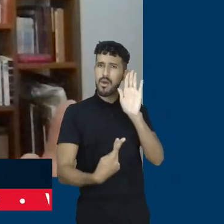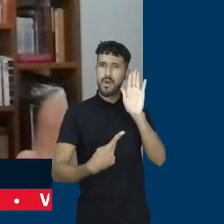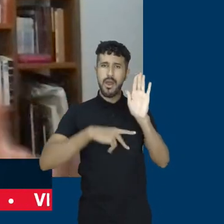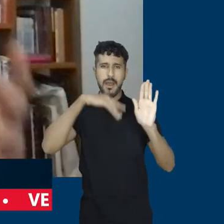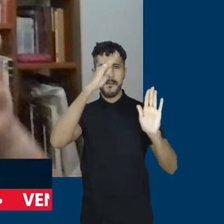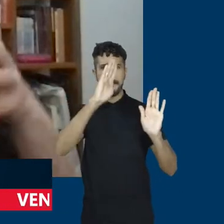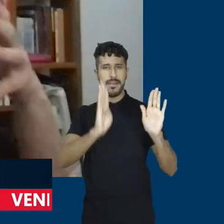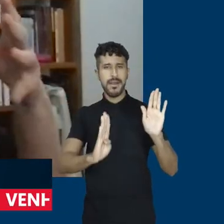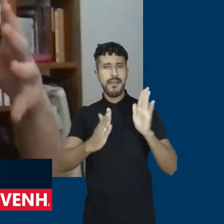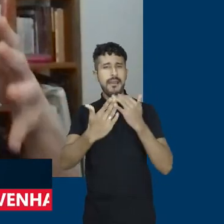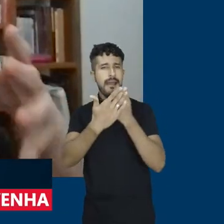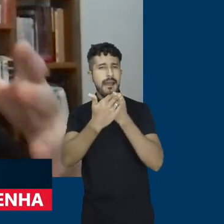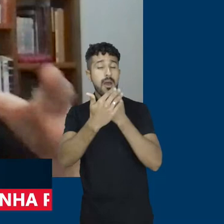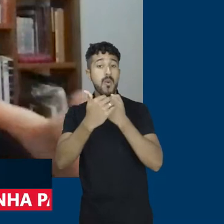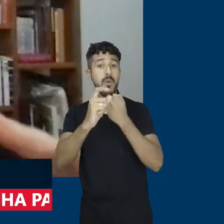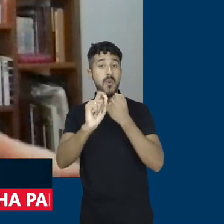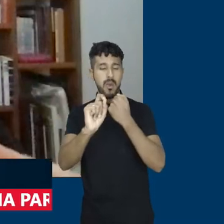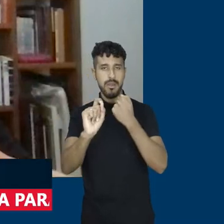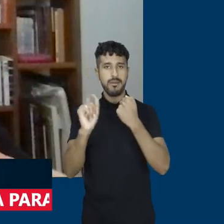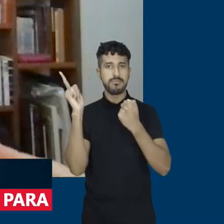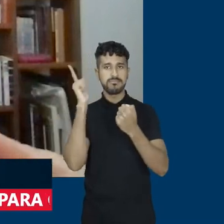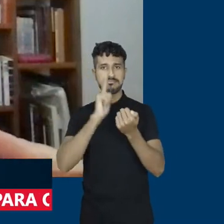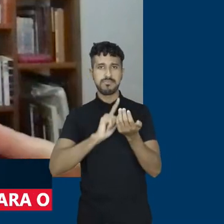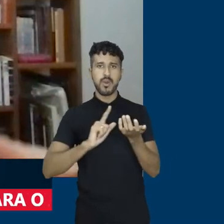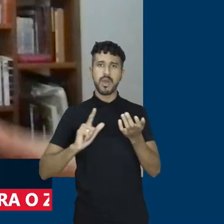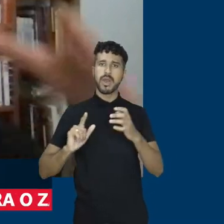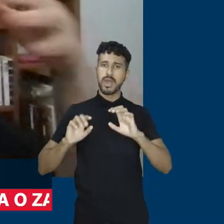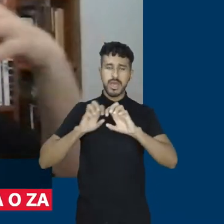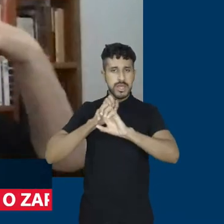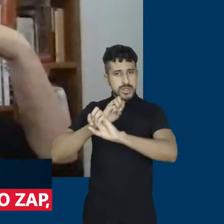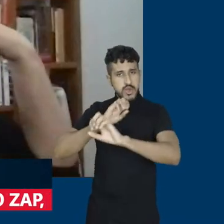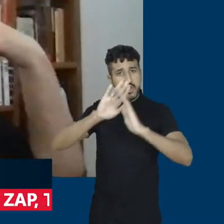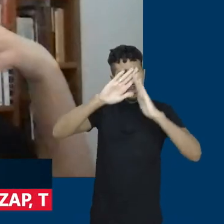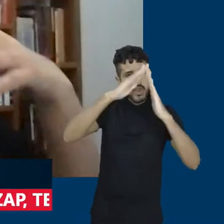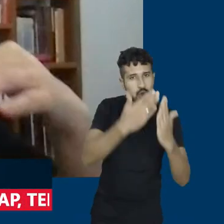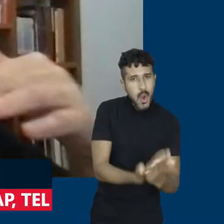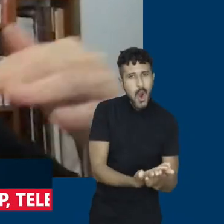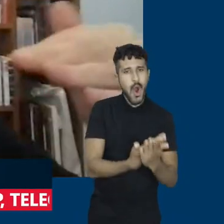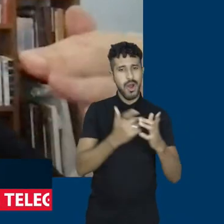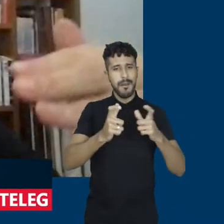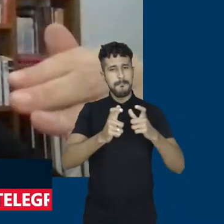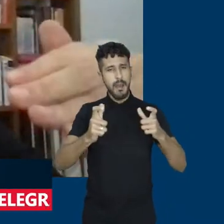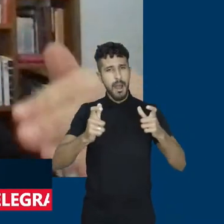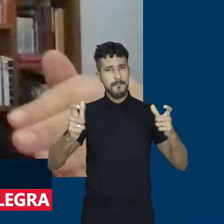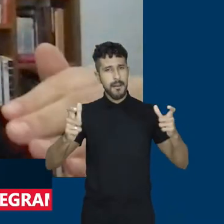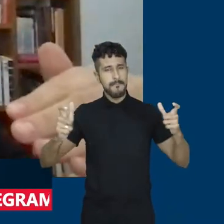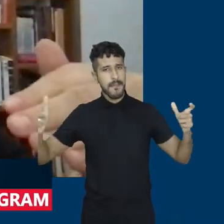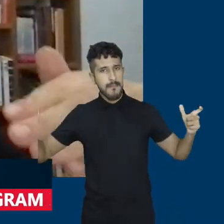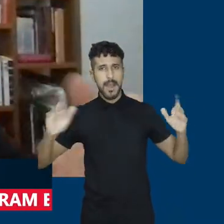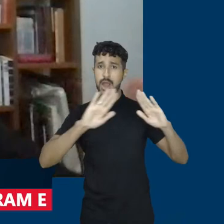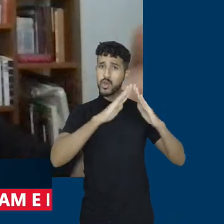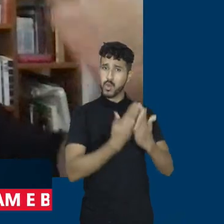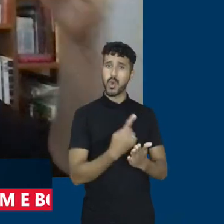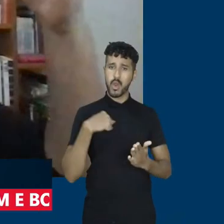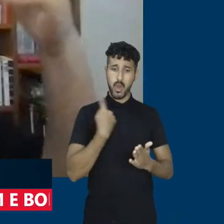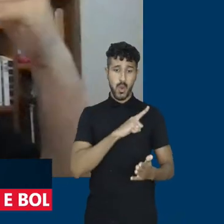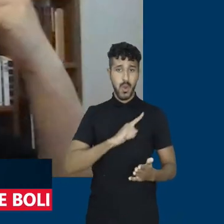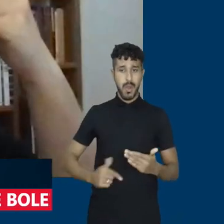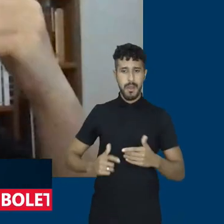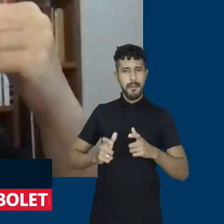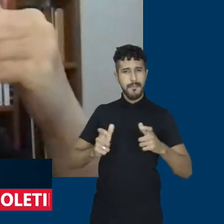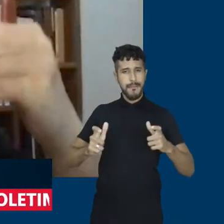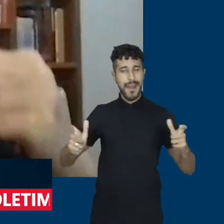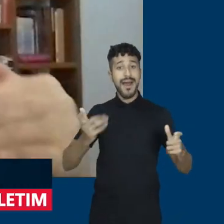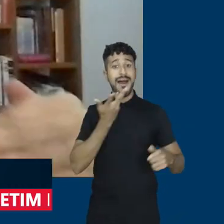Brasil Carinhoso? Entrar com a rede de educação infantil, tanto é que a gente expandiu a rede de educação infantil, que as